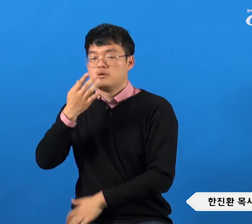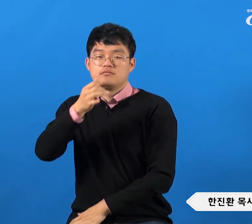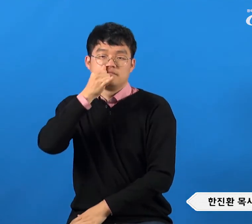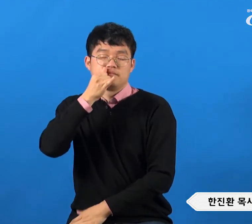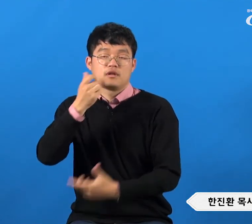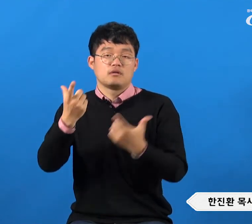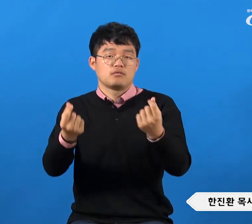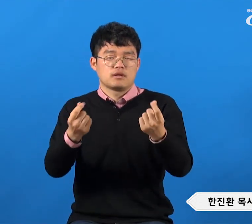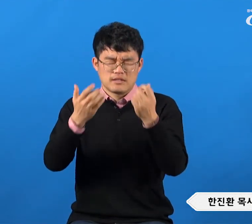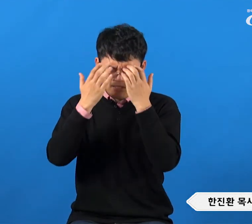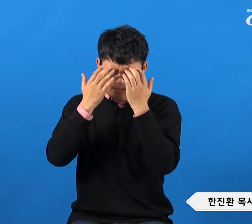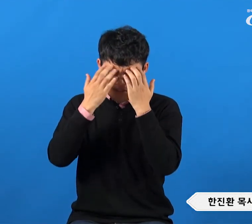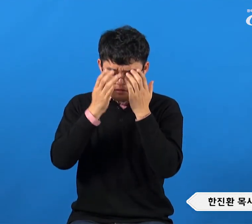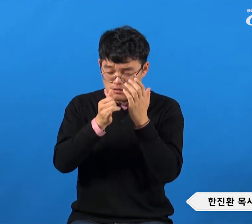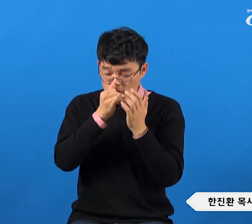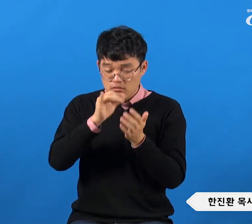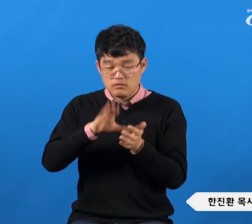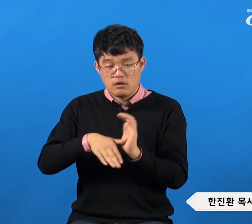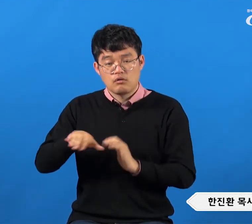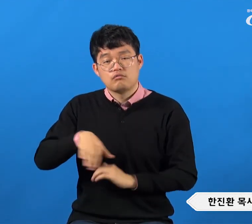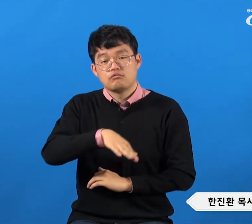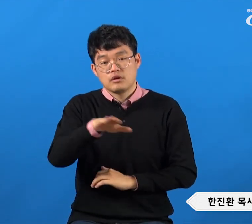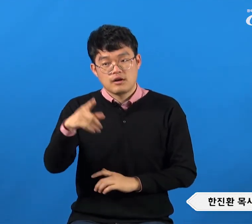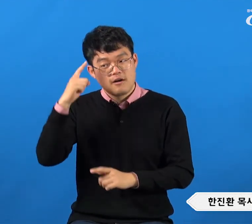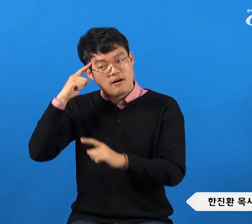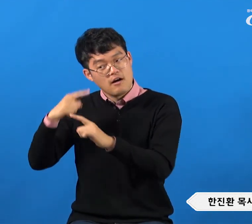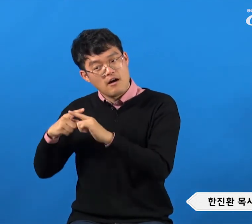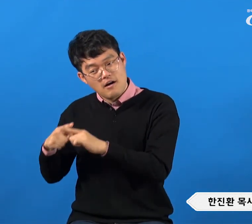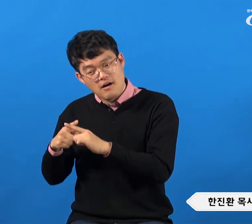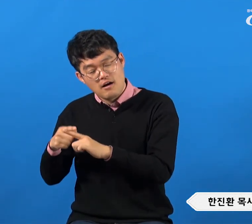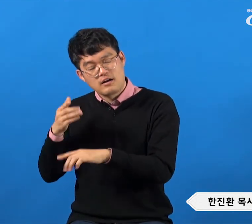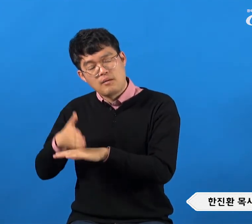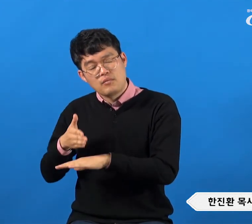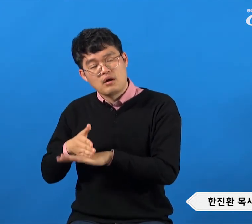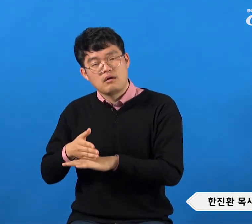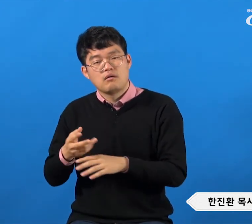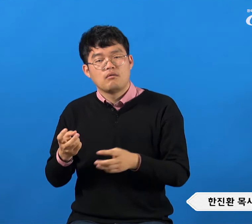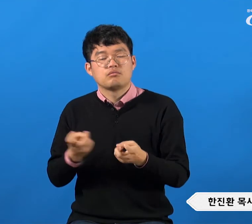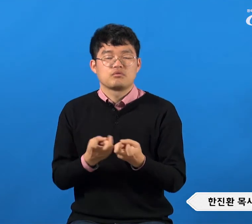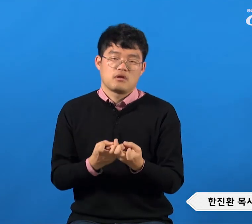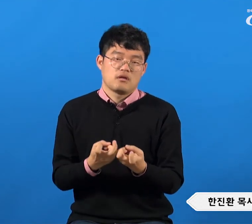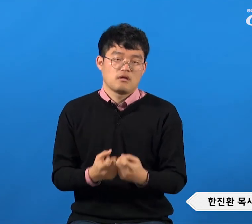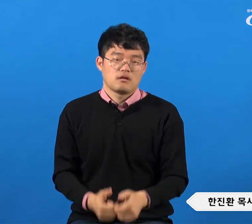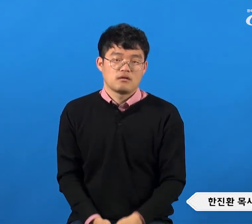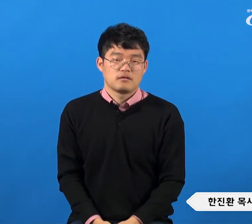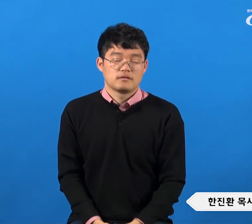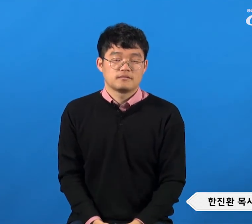그러면 시련을 당했는데 어떻게 긍정의 마음을 가질 수가 있습니까?